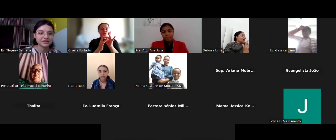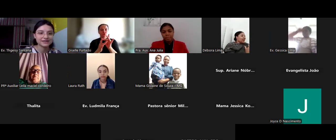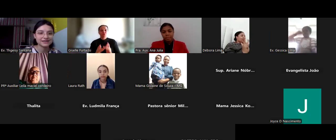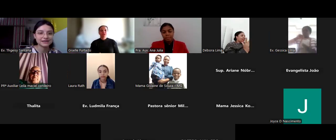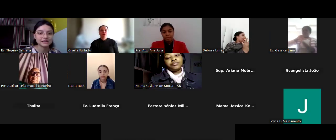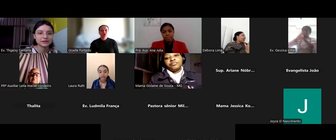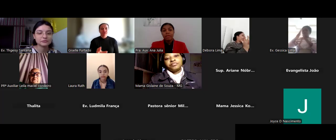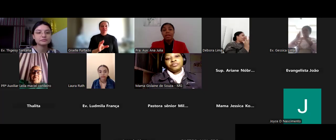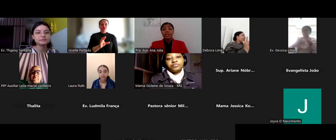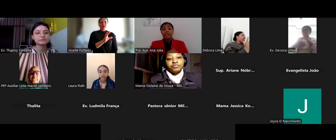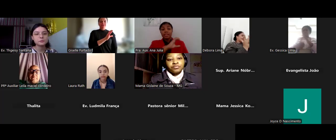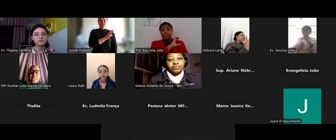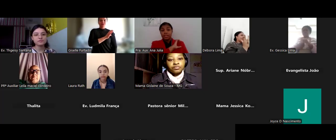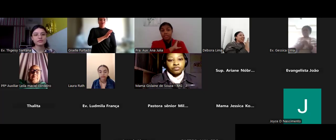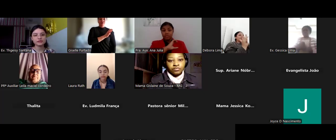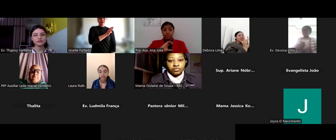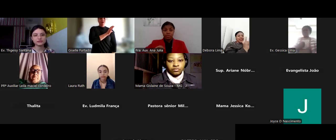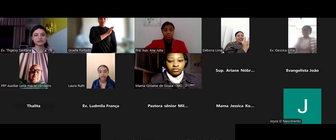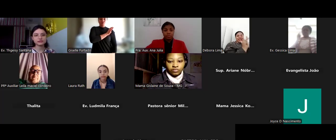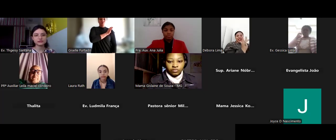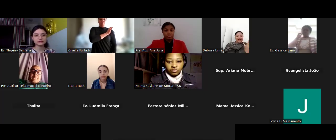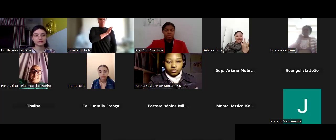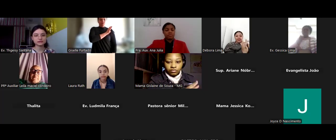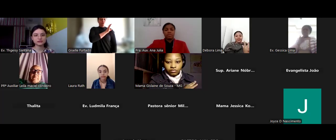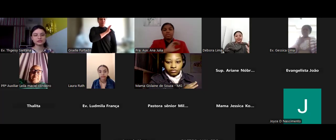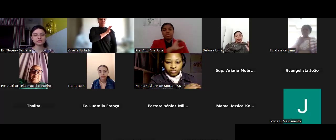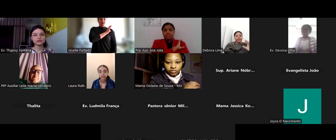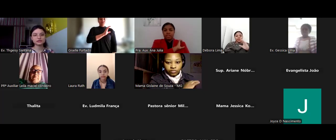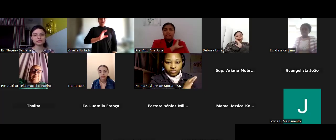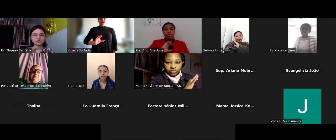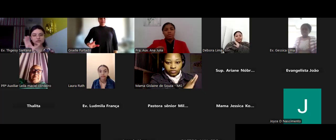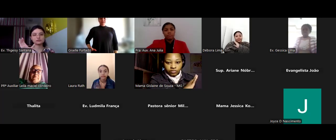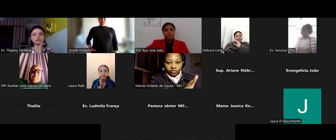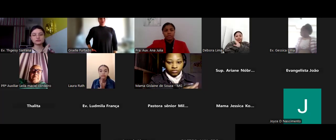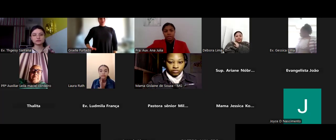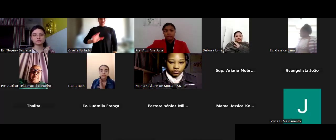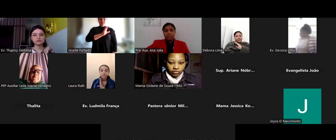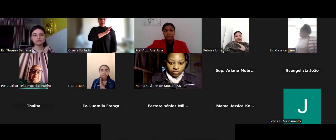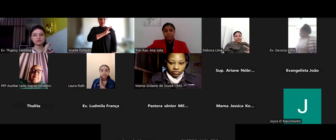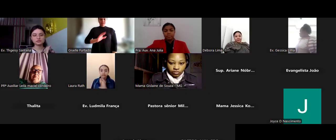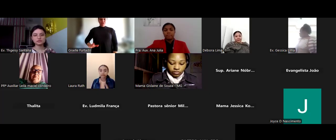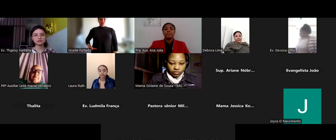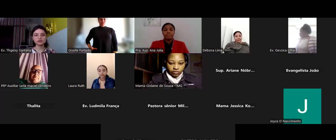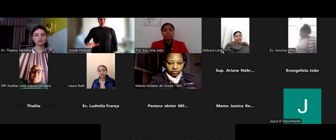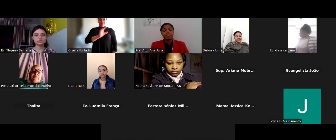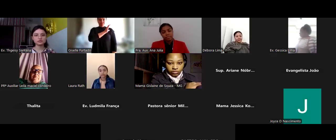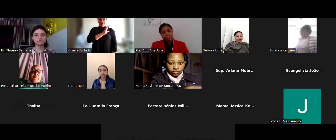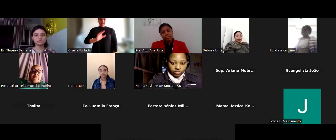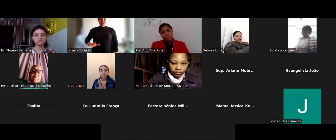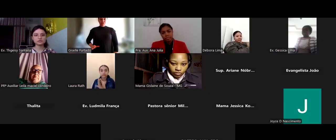Jesus. O sinal de Cristo é esse aqui, ó. Ombro esquerdo até embaixo. Cristo. Esse é o